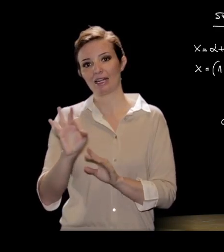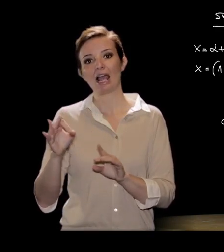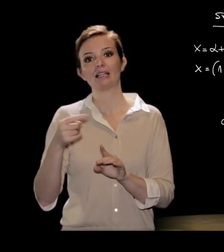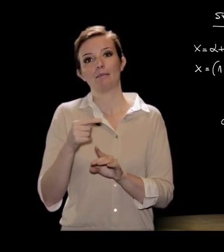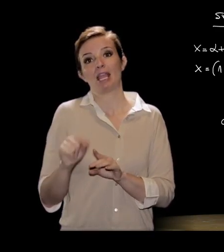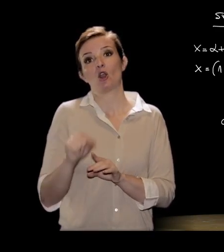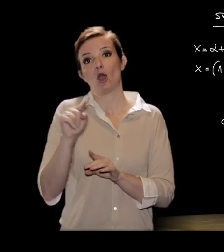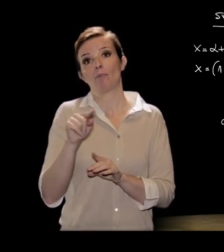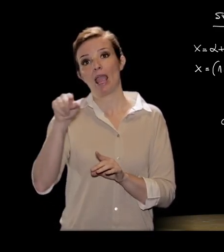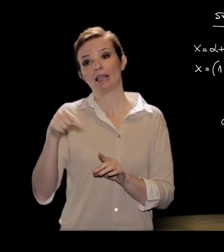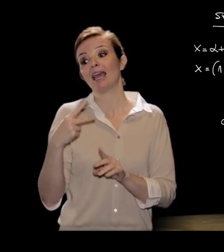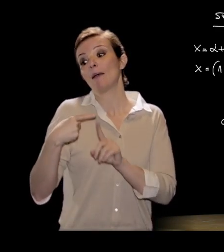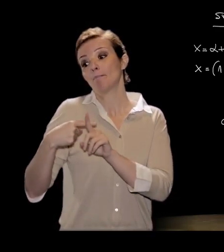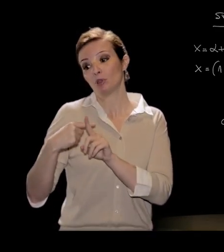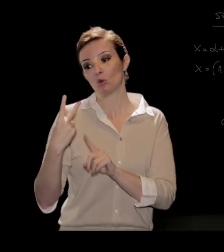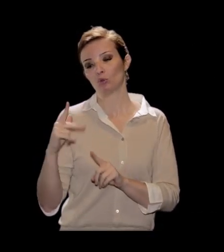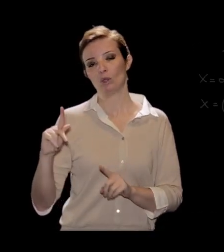2kπ.